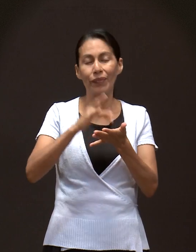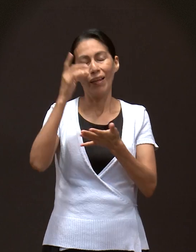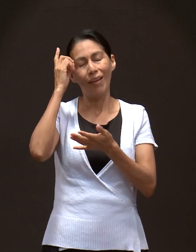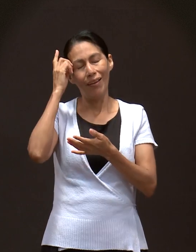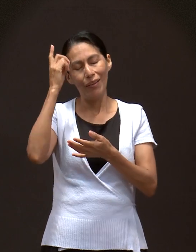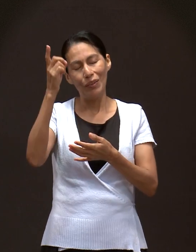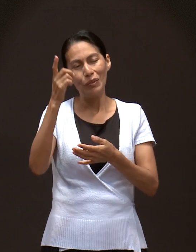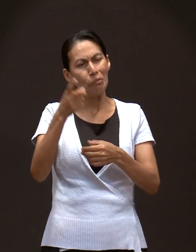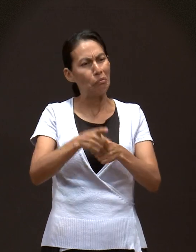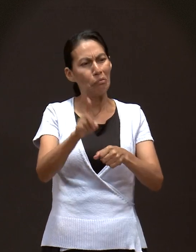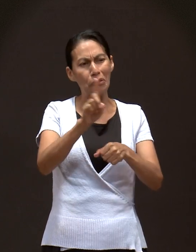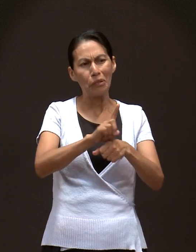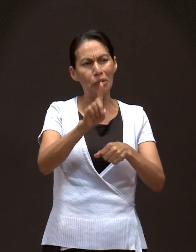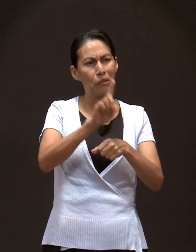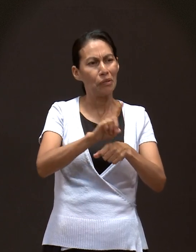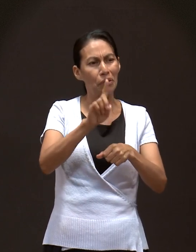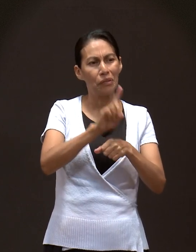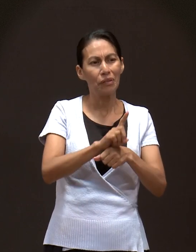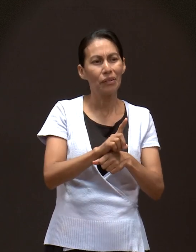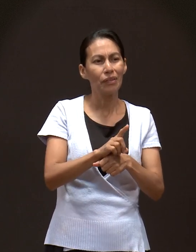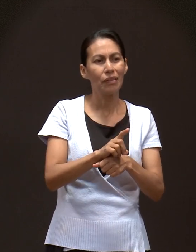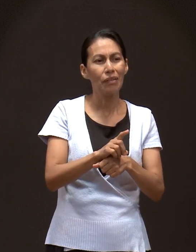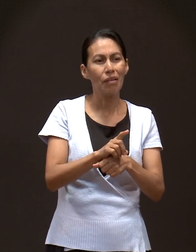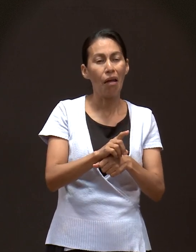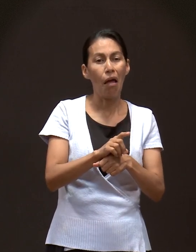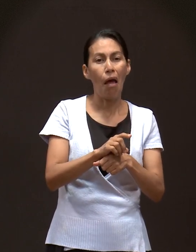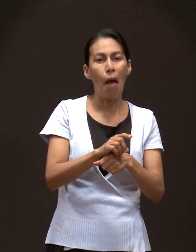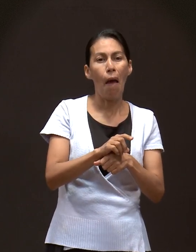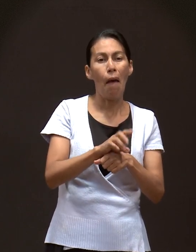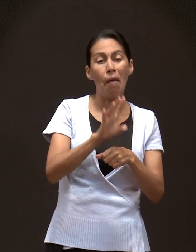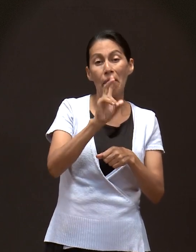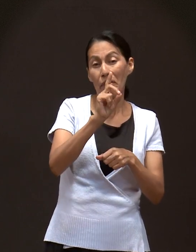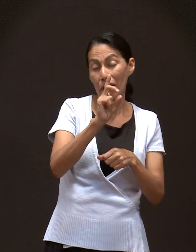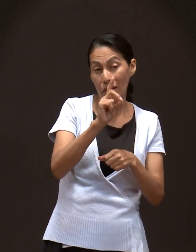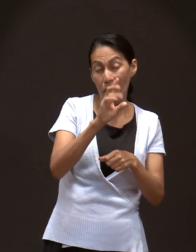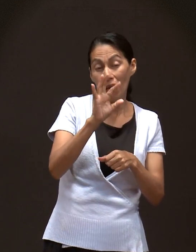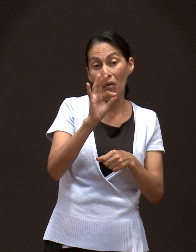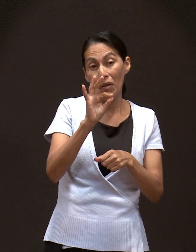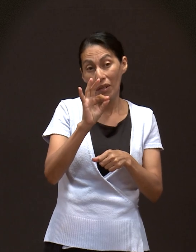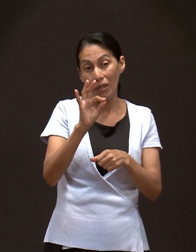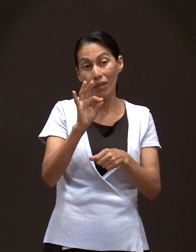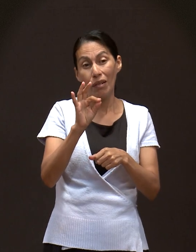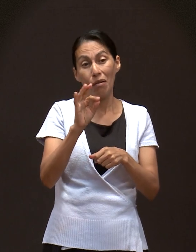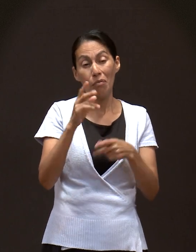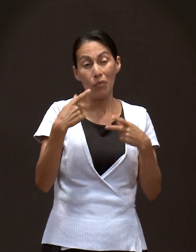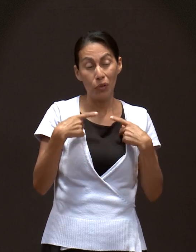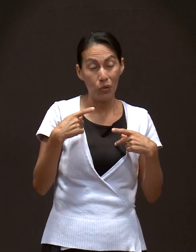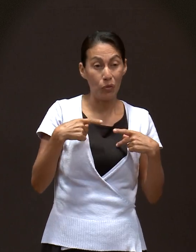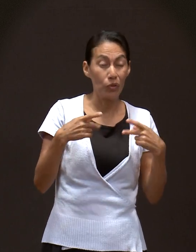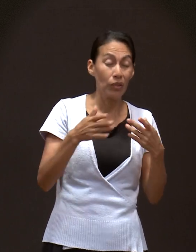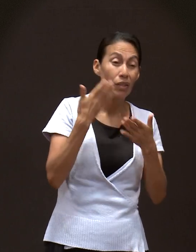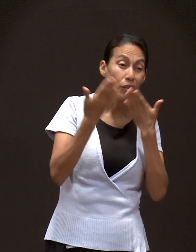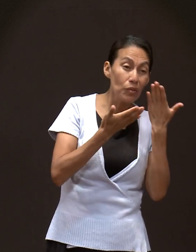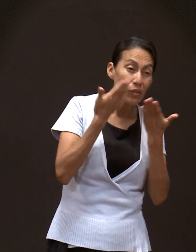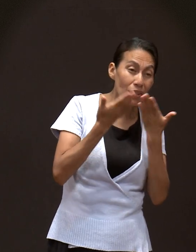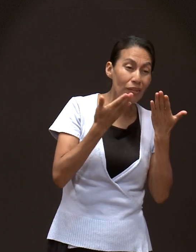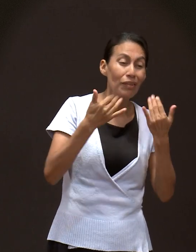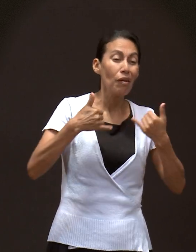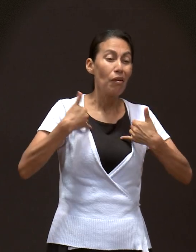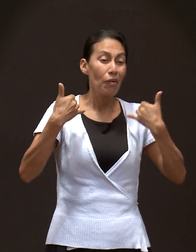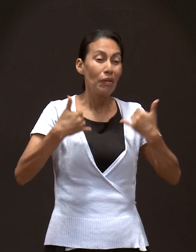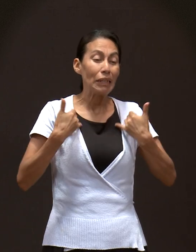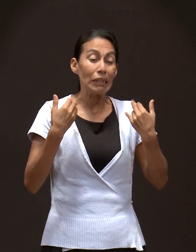por la gracia de Dios, todos los días sabemos más de 30 personas, 40 personas, 40